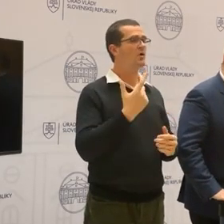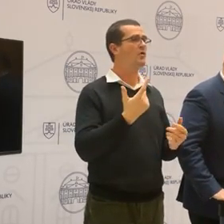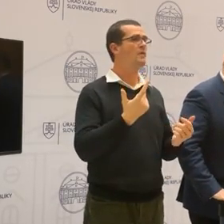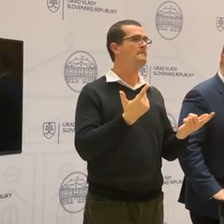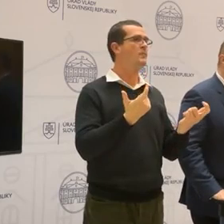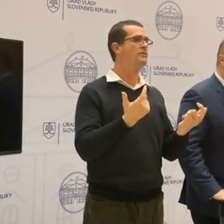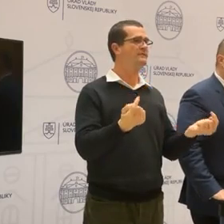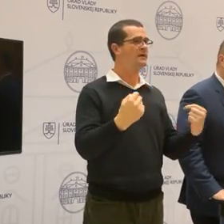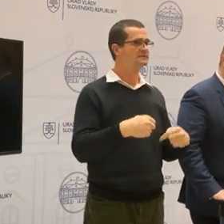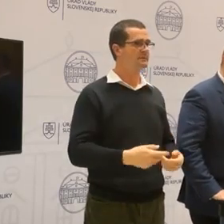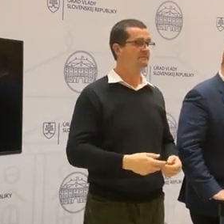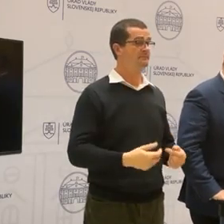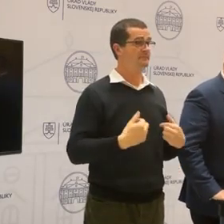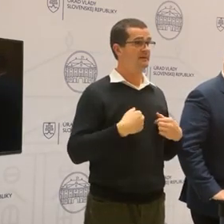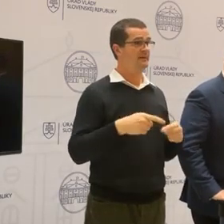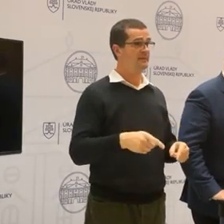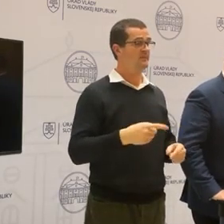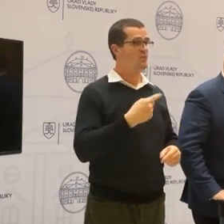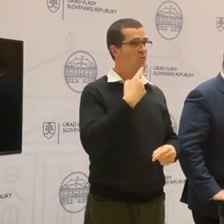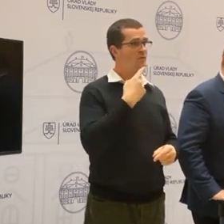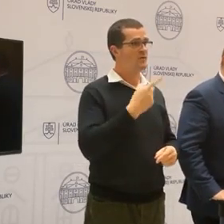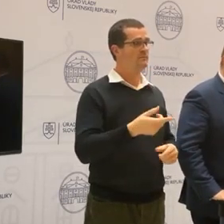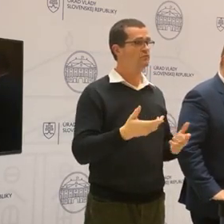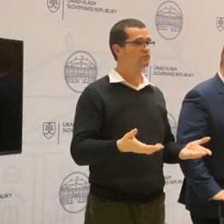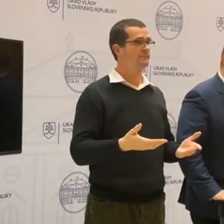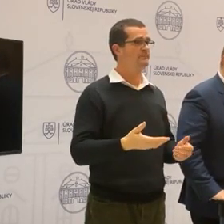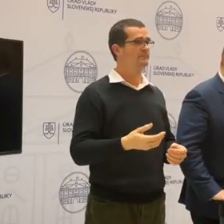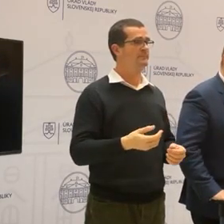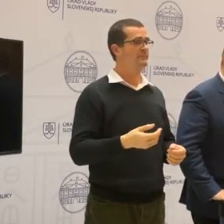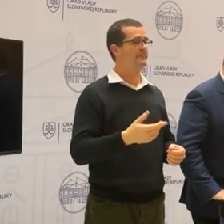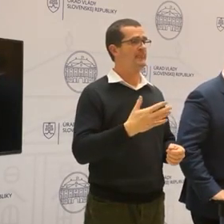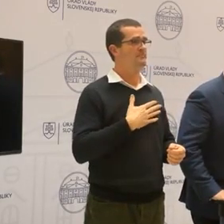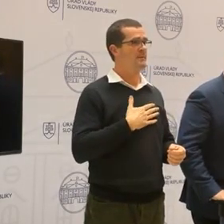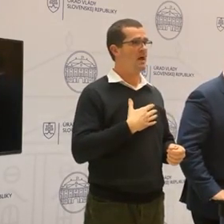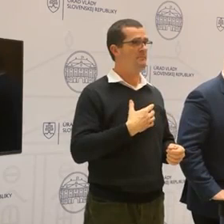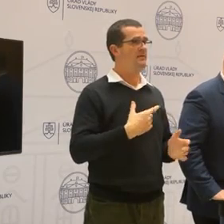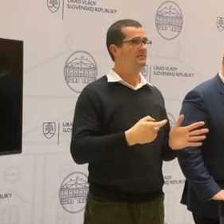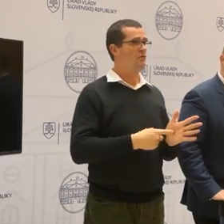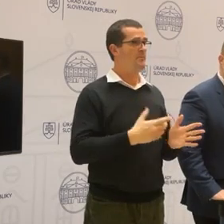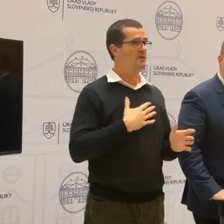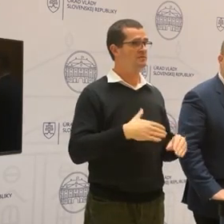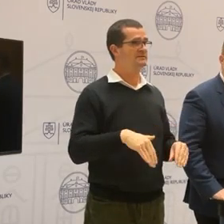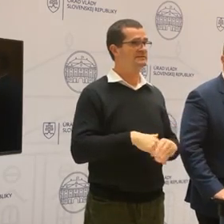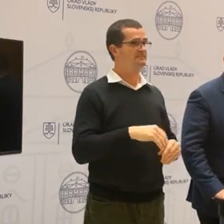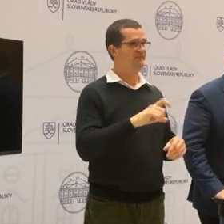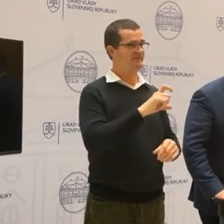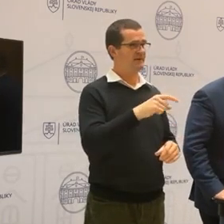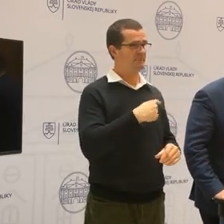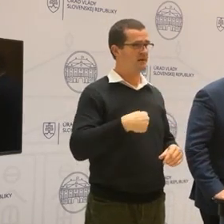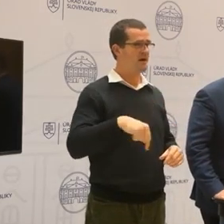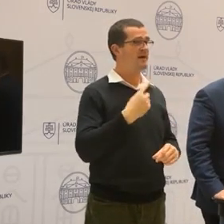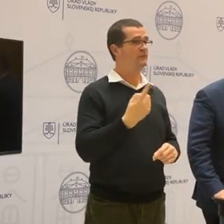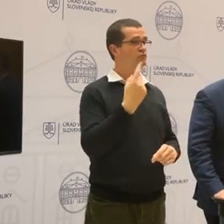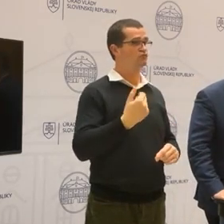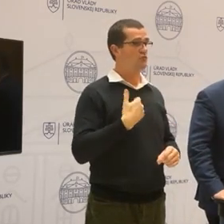No my týmto skôr reagujeme na to, že máme dopyt od našich zamestnávateľov alebo vysokých